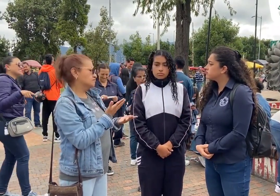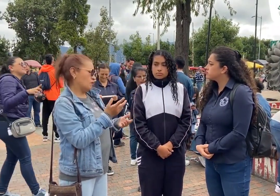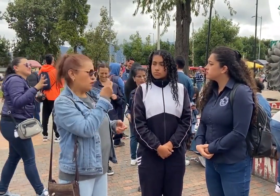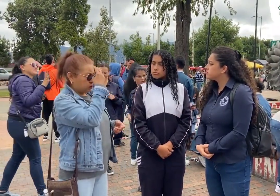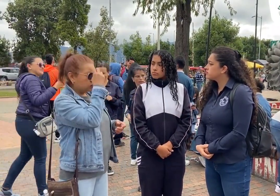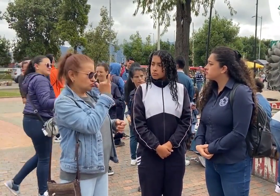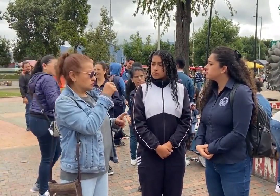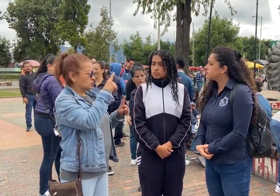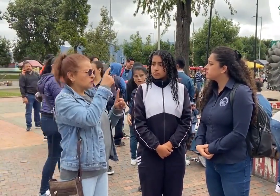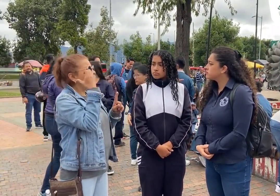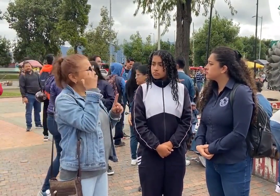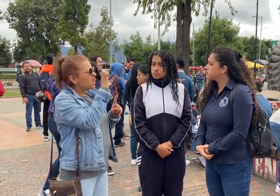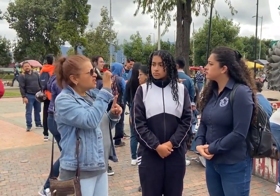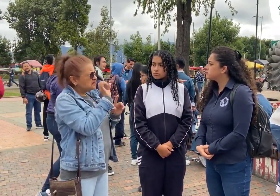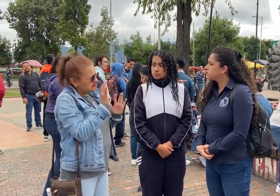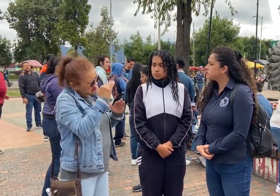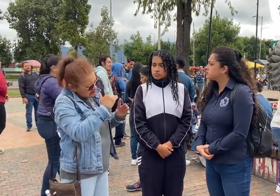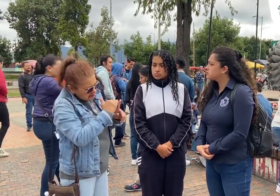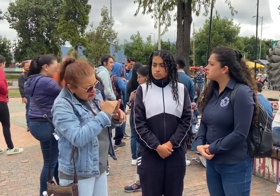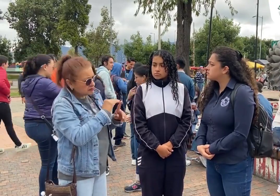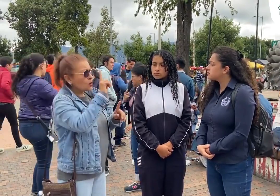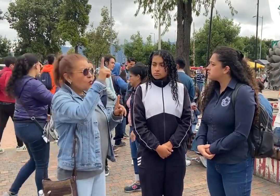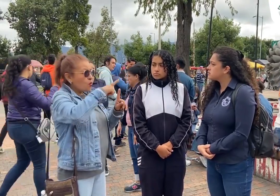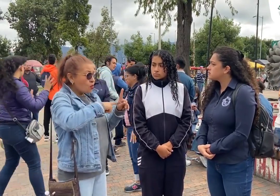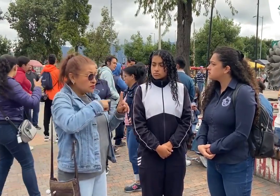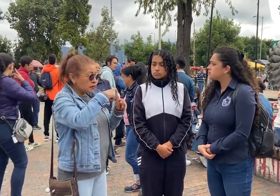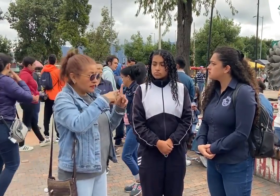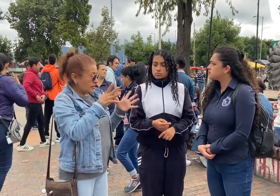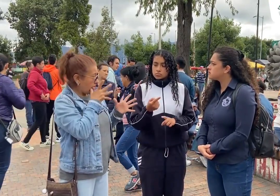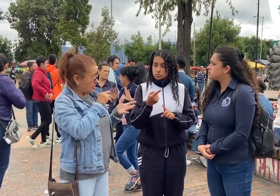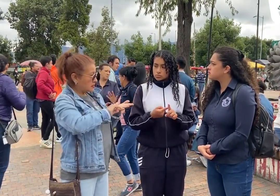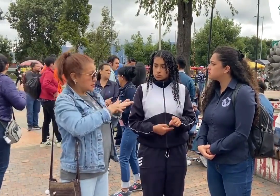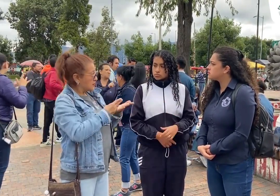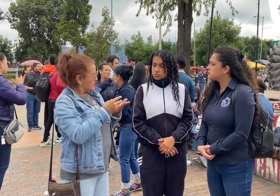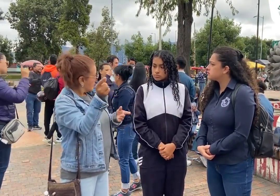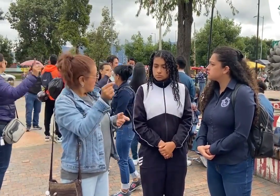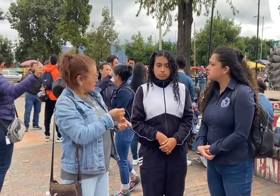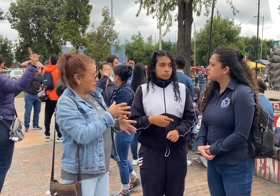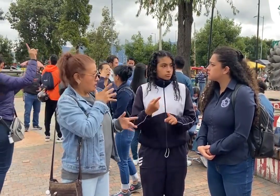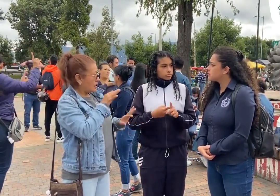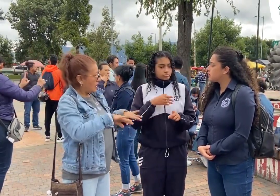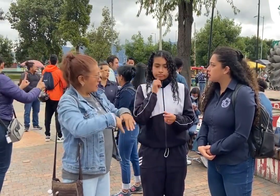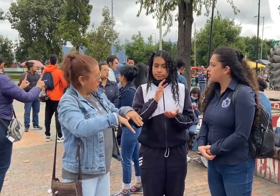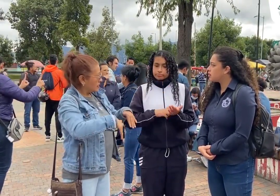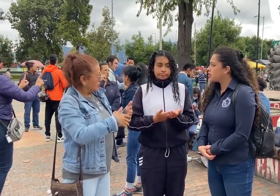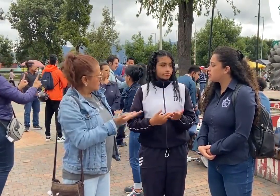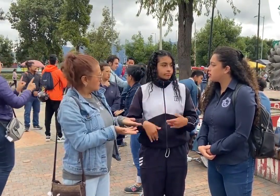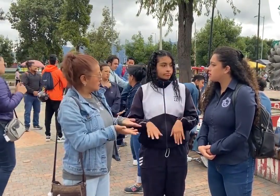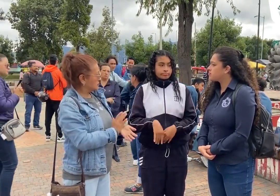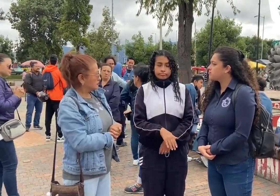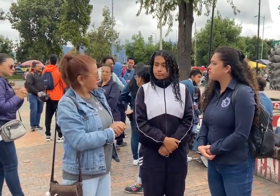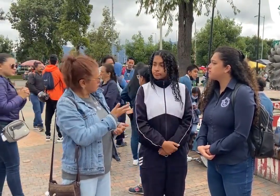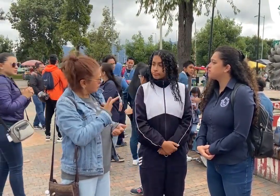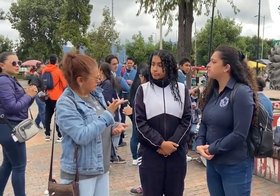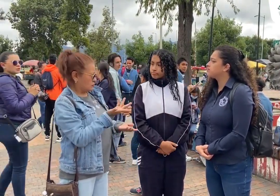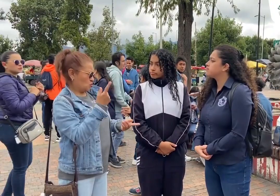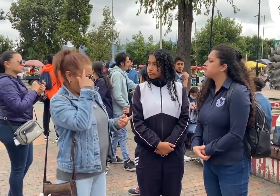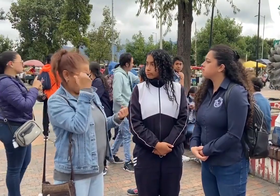pues frente a lo que me ha contado mi hija, pues en enero, más o menos a mitad de enero, que comenzaron las clases, no